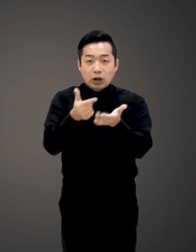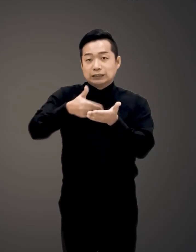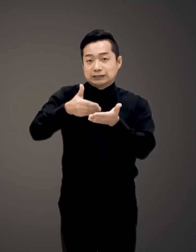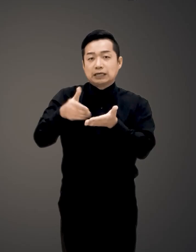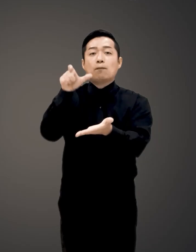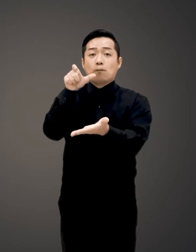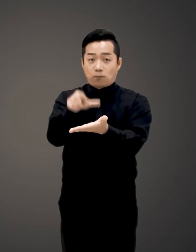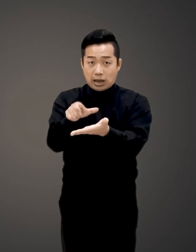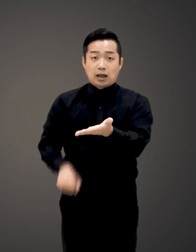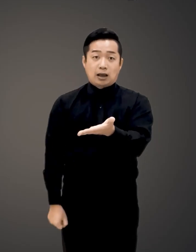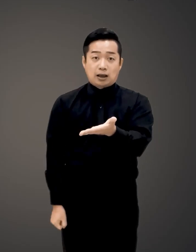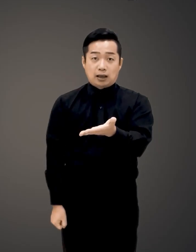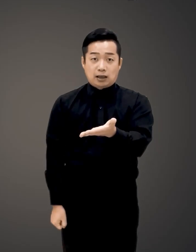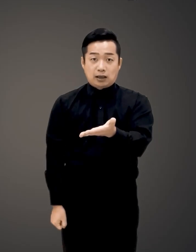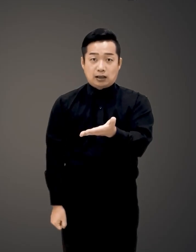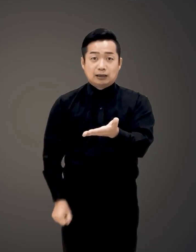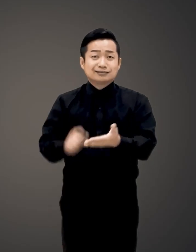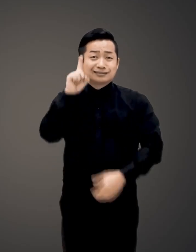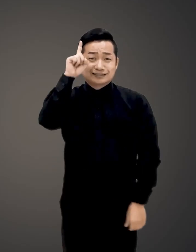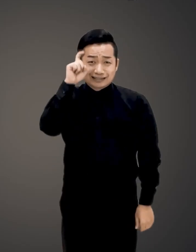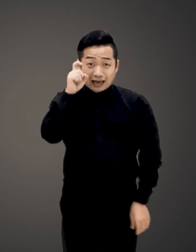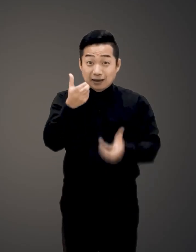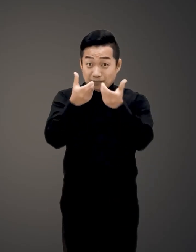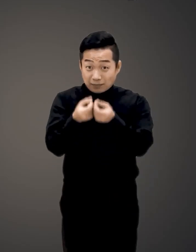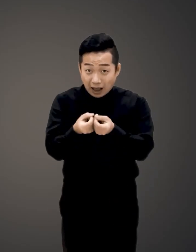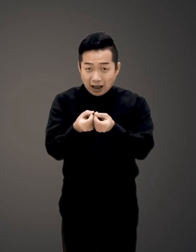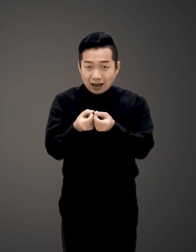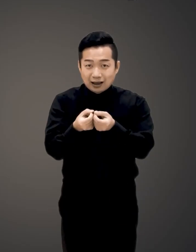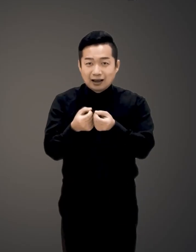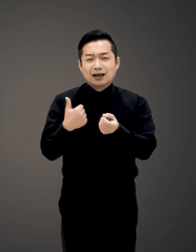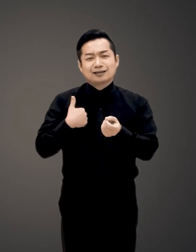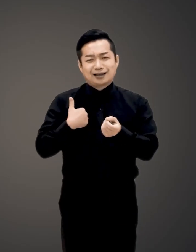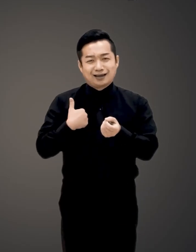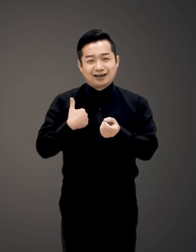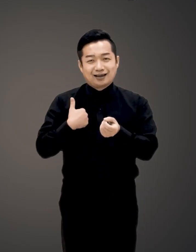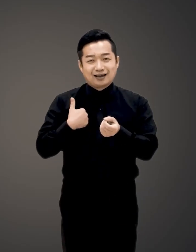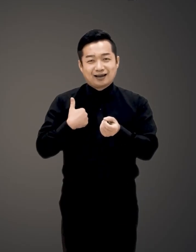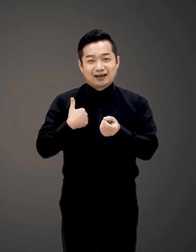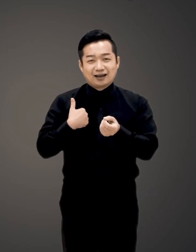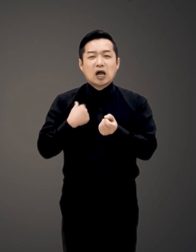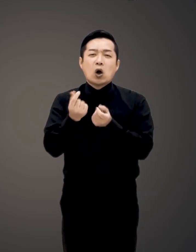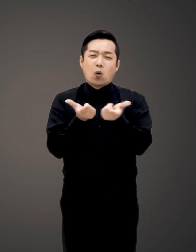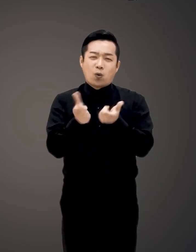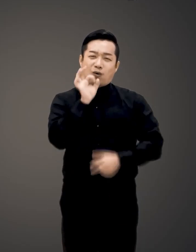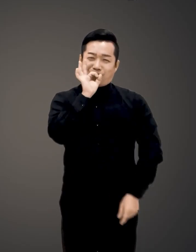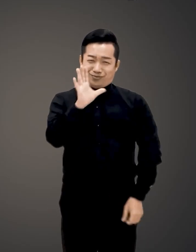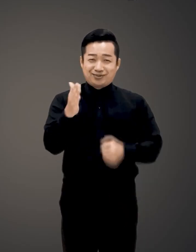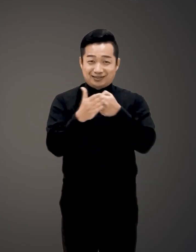식물 세밀화에 넣고요. 근데 그 사진의 경우에는 그런 것들을